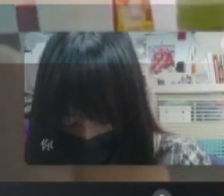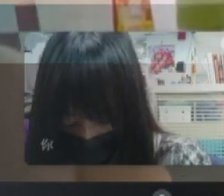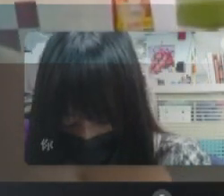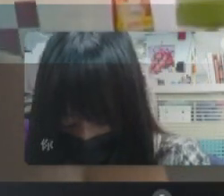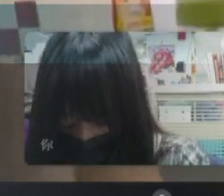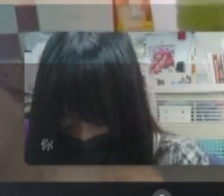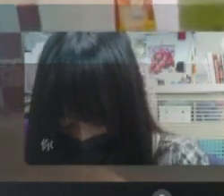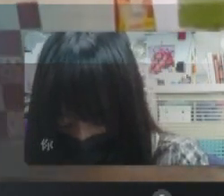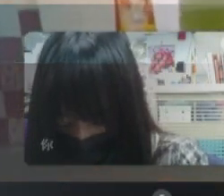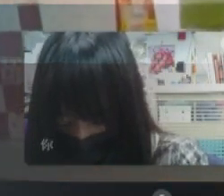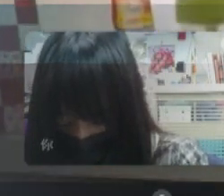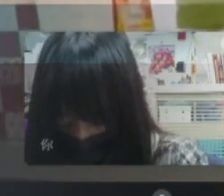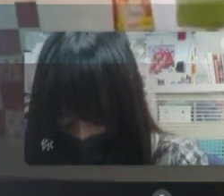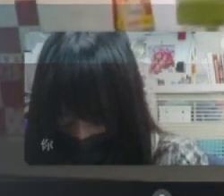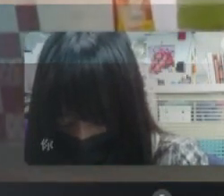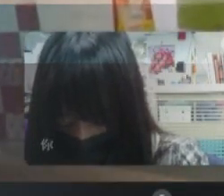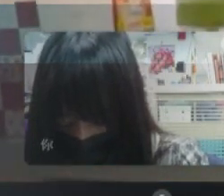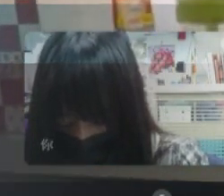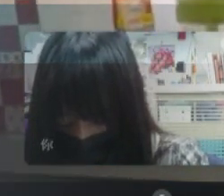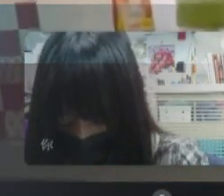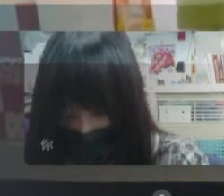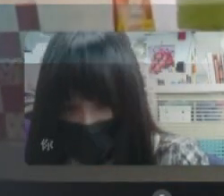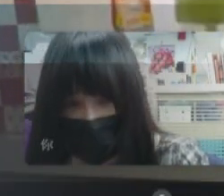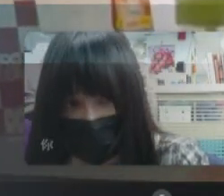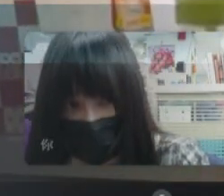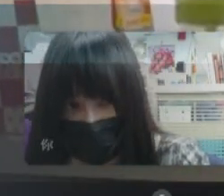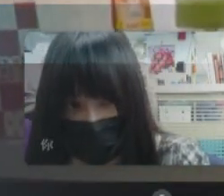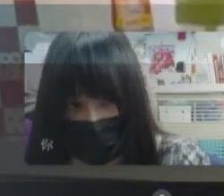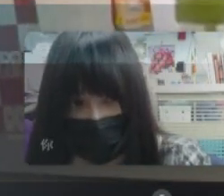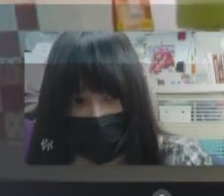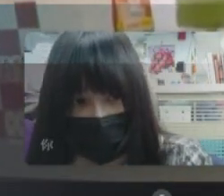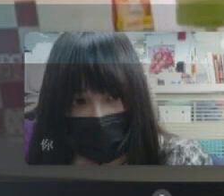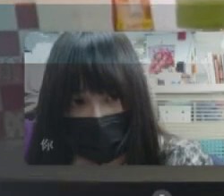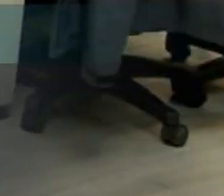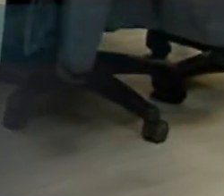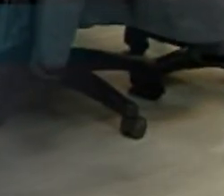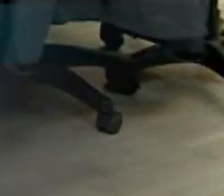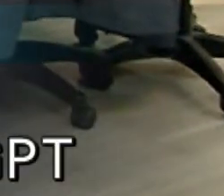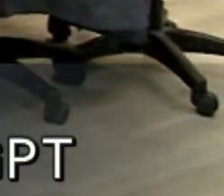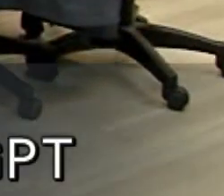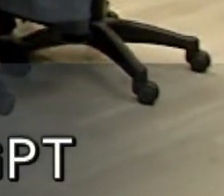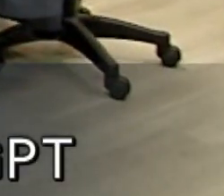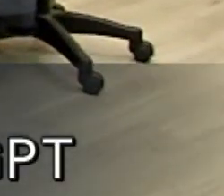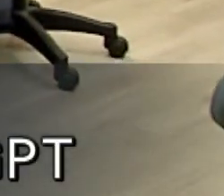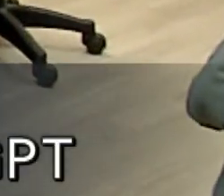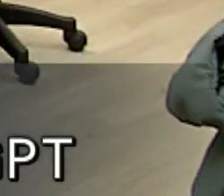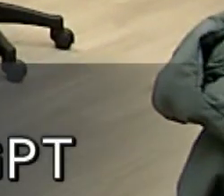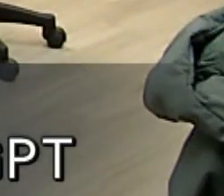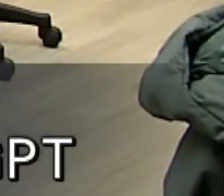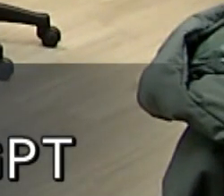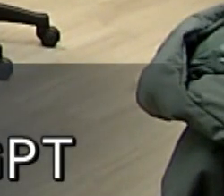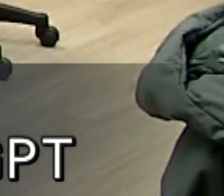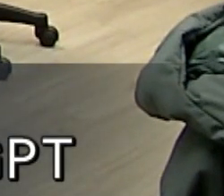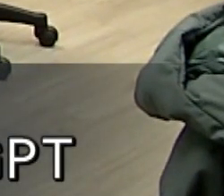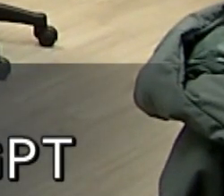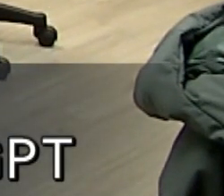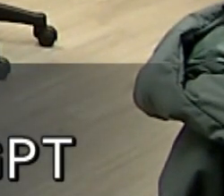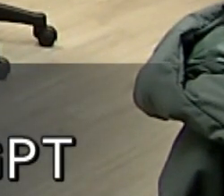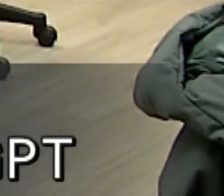一万台的伺服器，然后去帮他做背后这种高能量的运算。 国科会在日前也预告，补助了国内学校要打造台